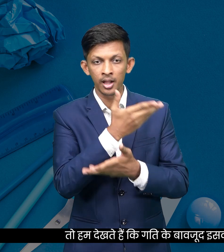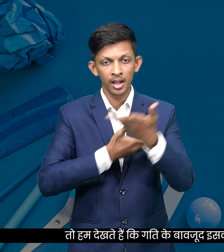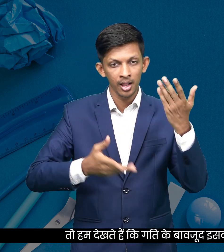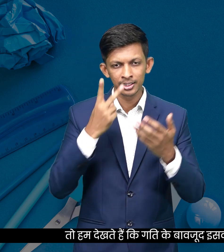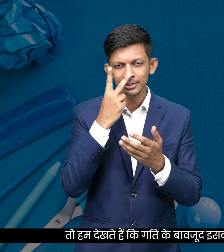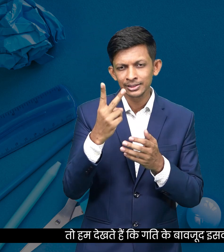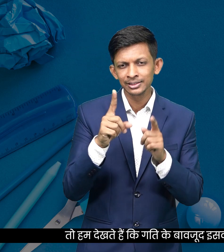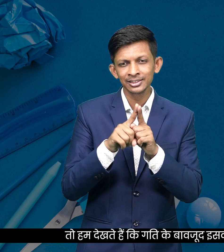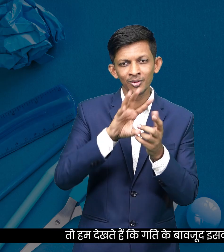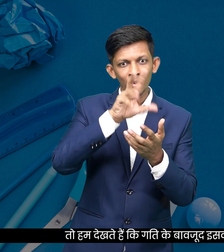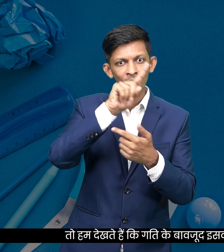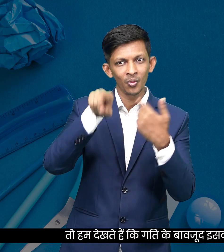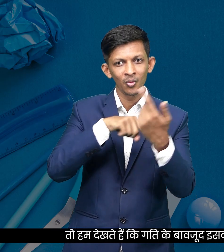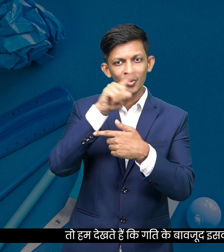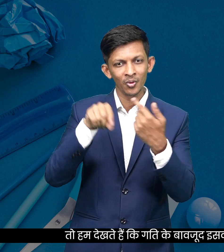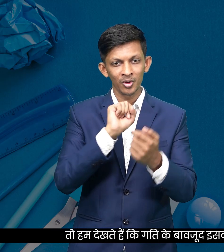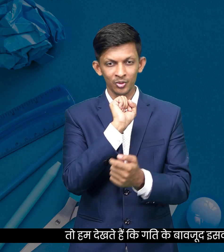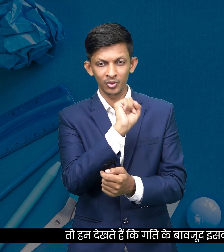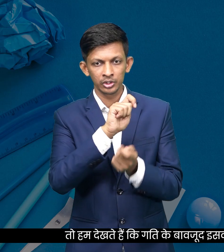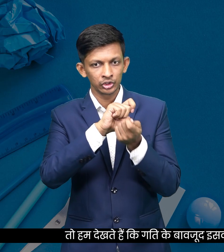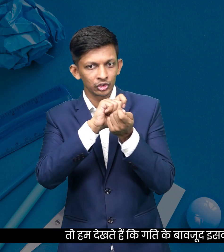में कोई बदलाव नहीं हुआ है।